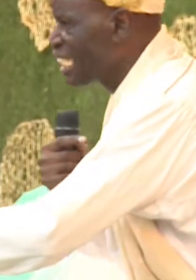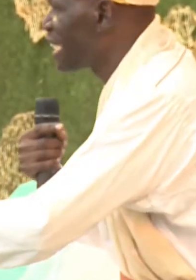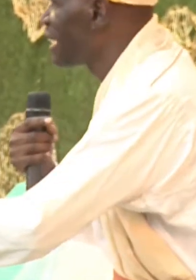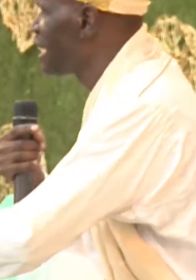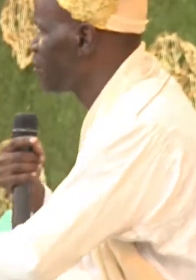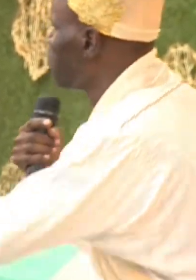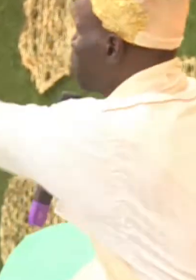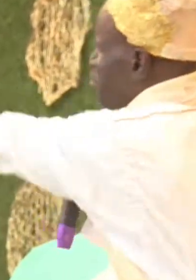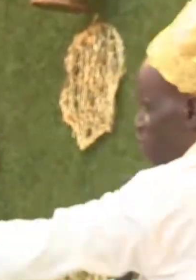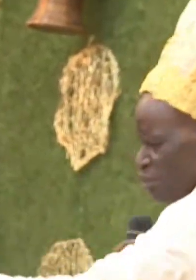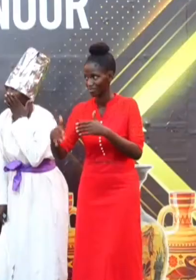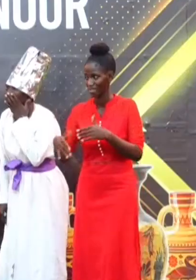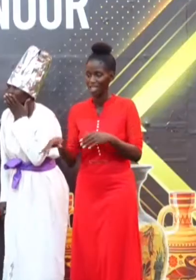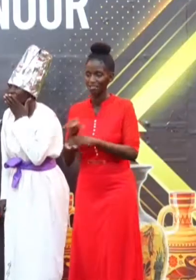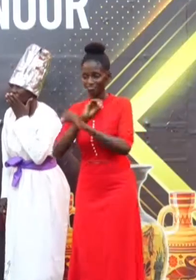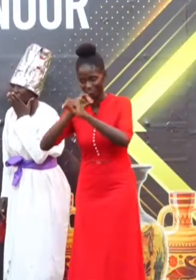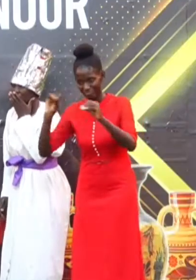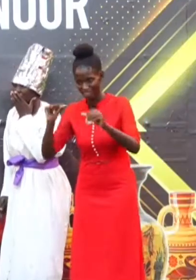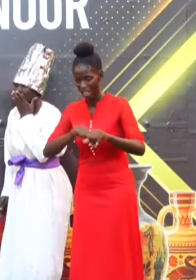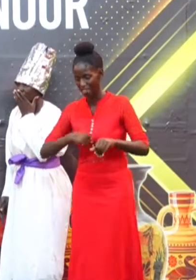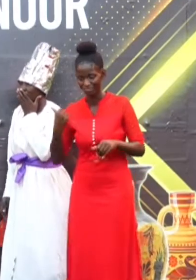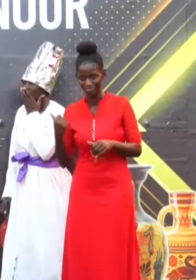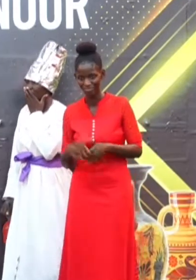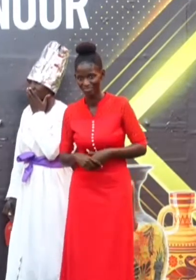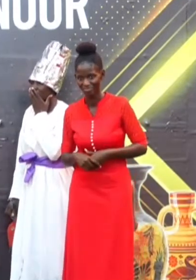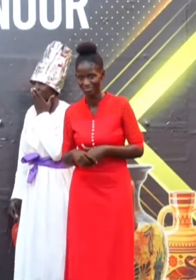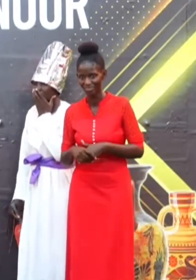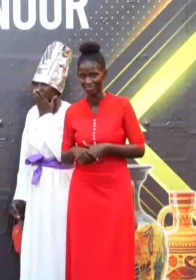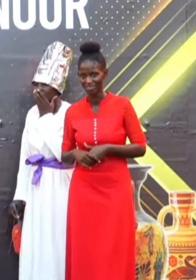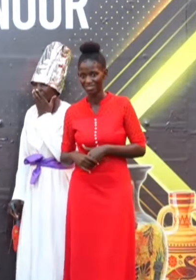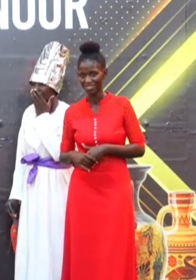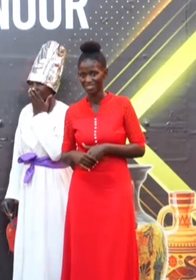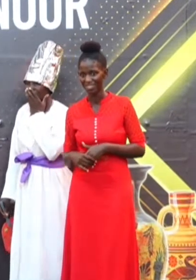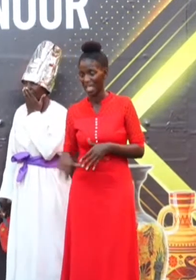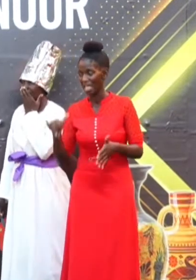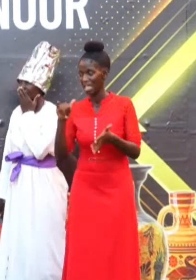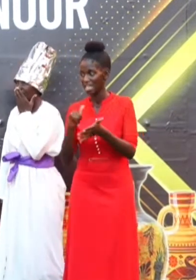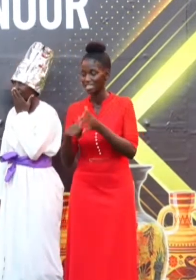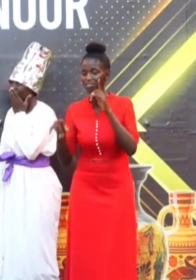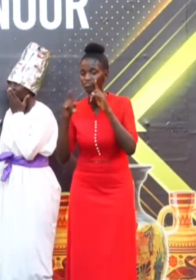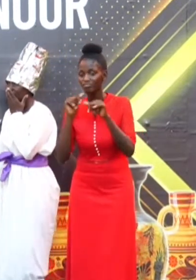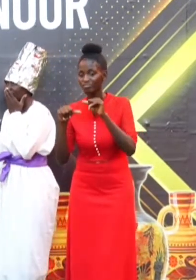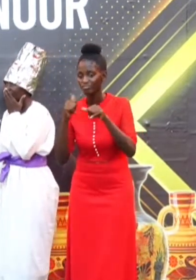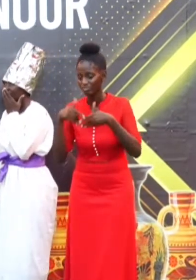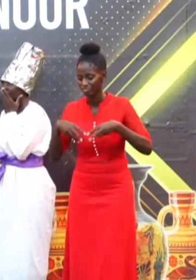obeera omulamu ayi kabaka akaswero biveeko ebyo kino nkyogera bwe nti